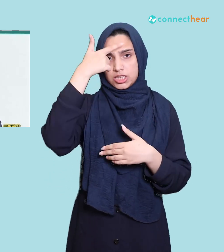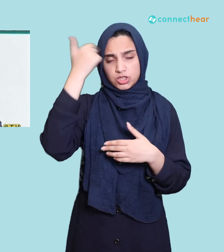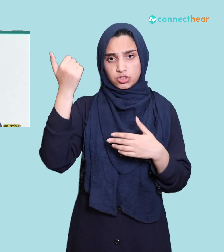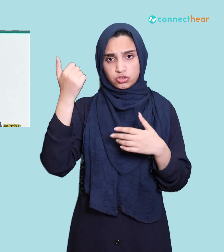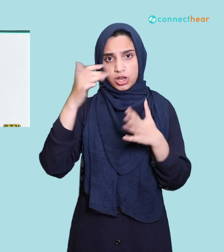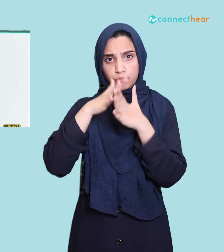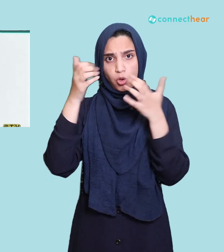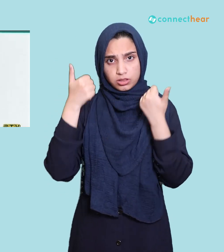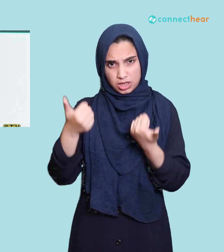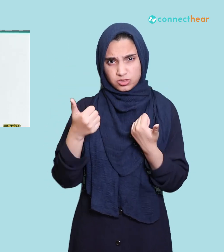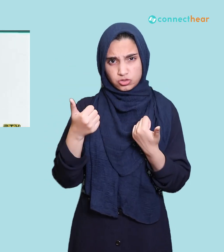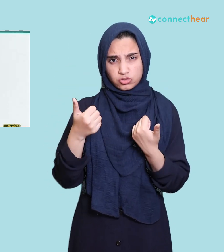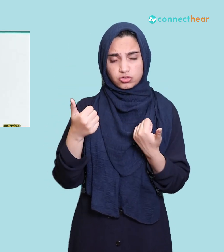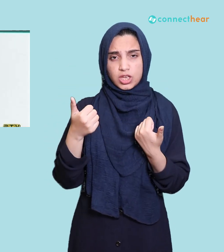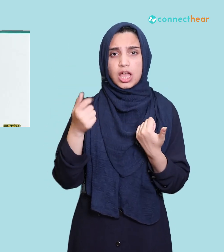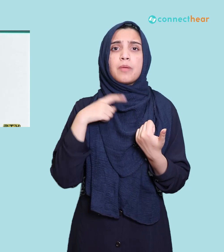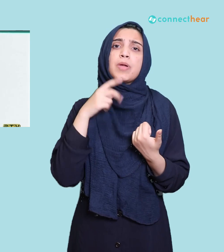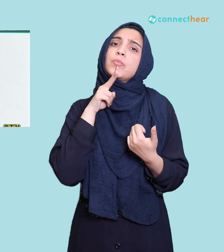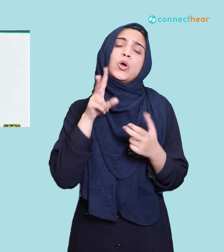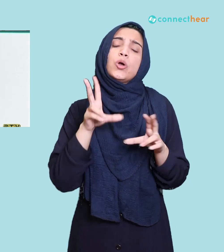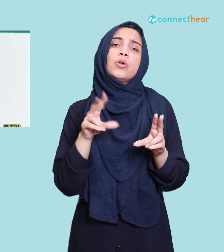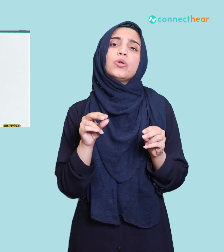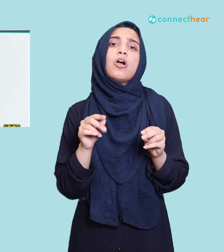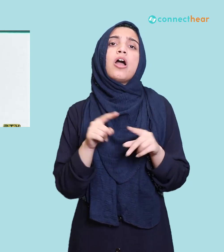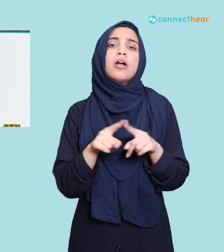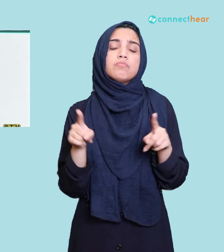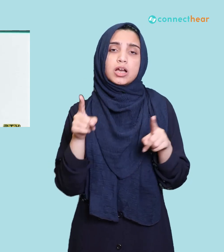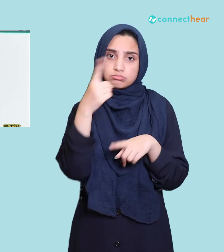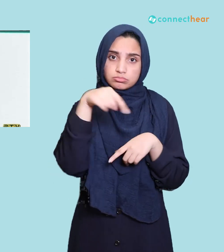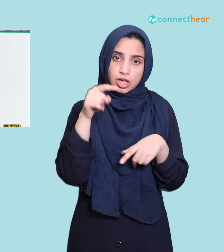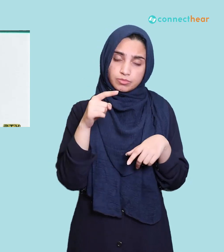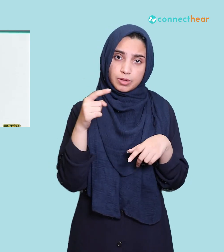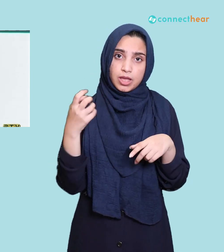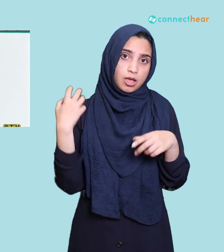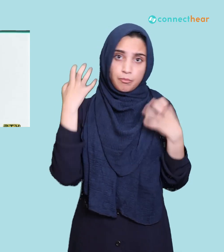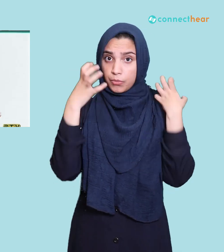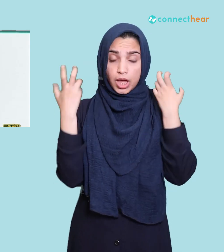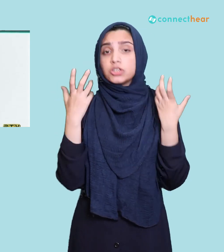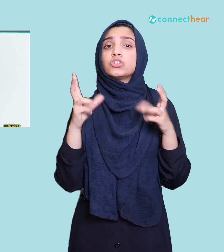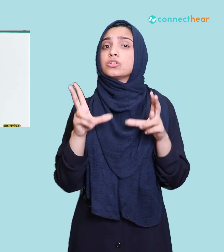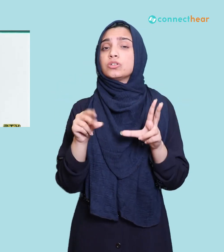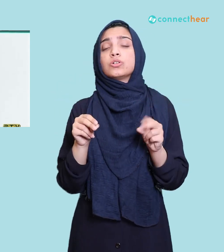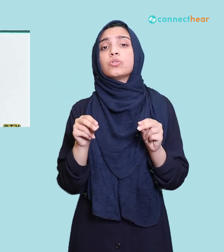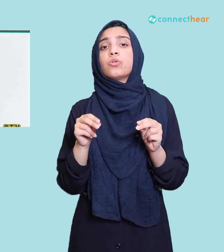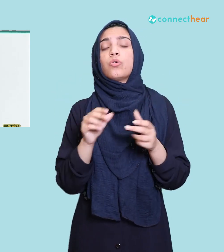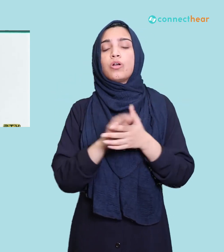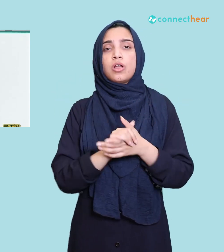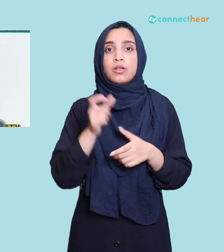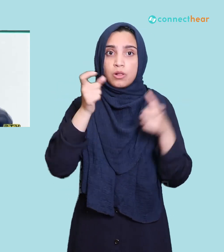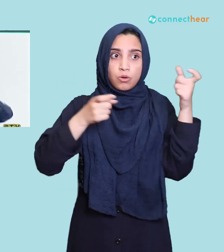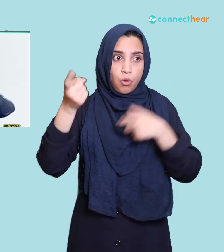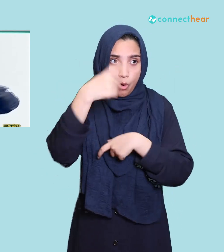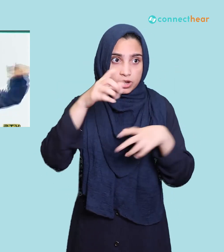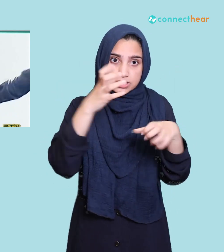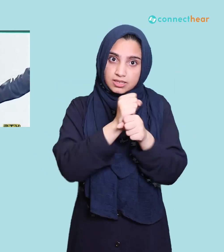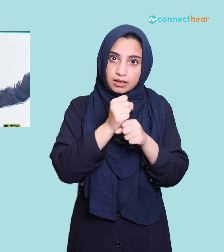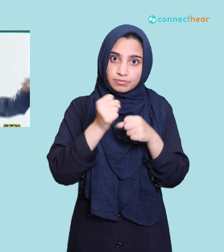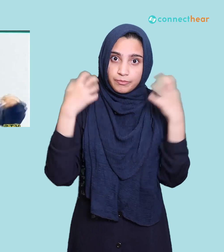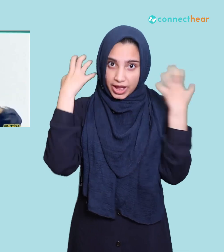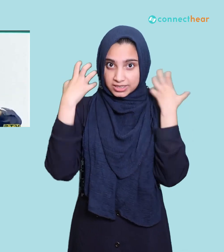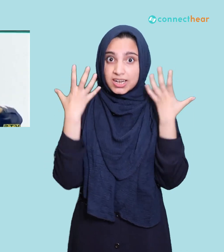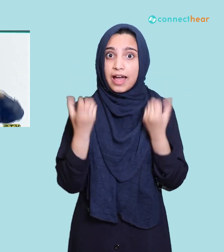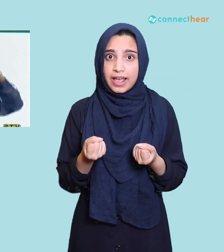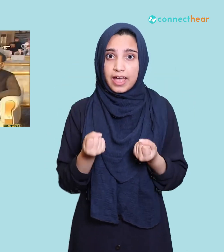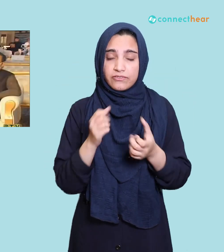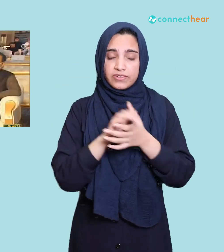بڑے مشکل وقت سے تھا، میں جو لوگوں کو کہتا رہتا تھوڑا صبر کرو، گھبرانا نہ، لوگ گھبرا جاتے تھے، کیونکہ زندگی کبھی سٹریٹ لائن میں تو